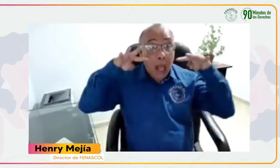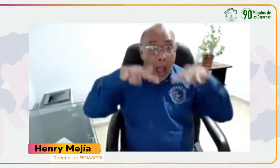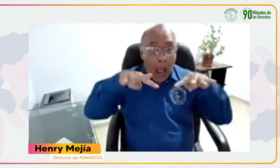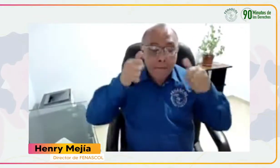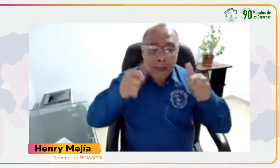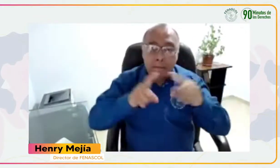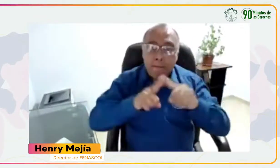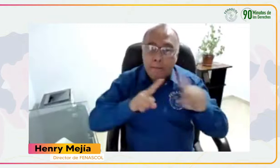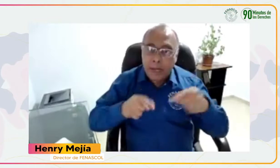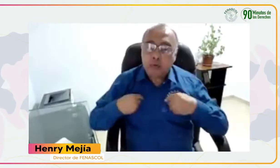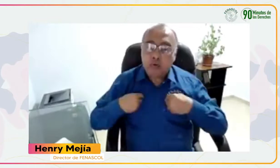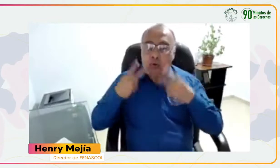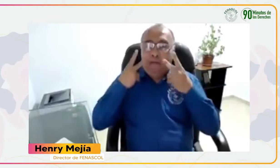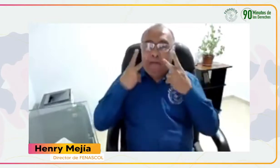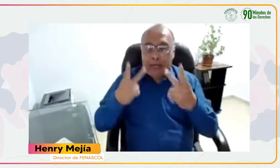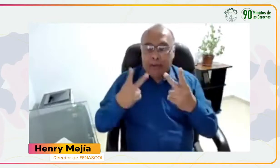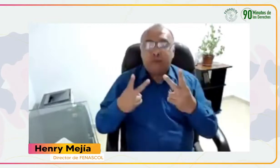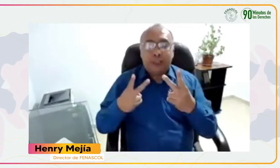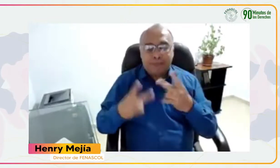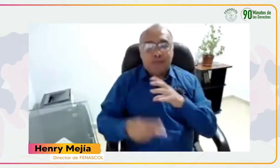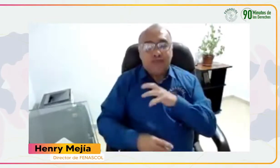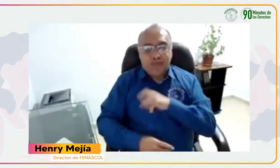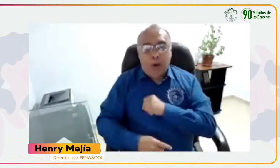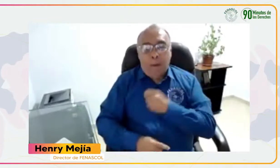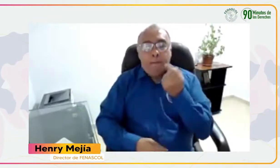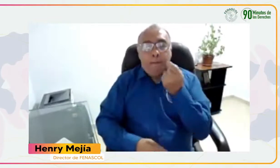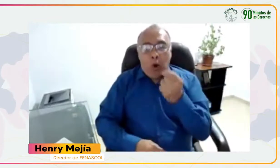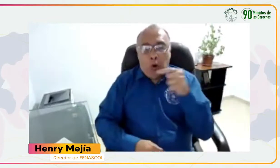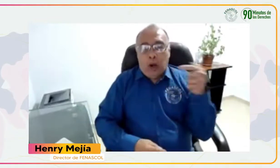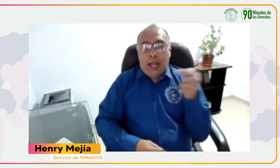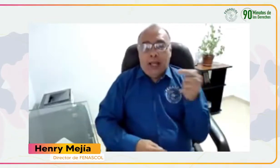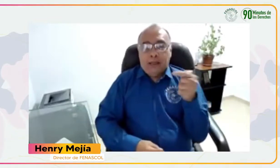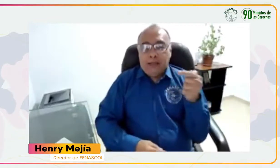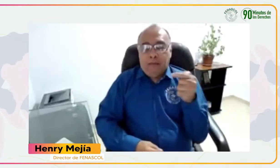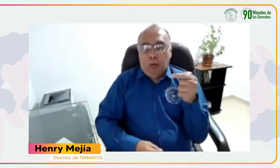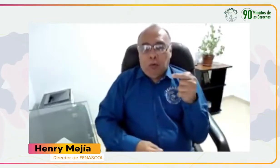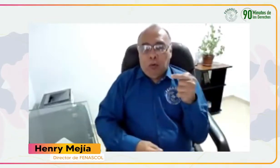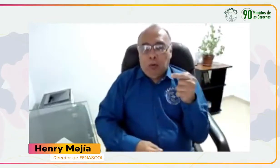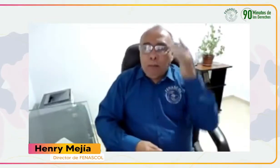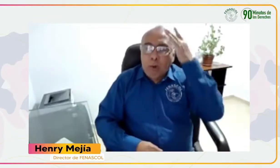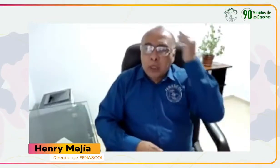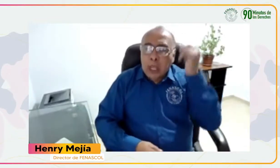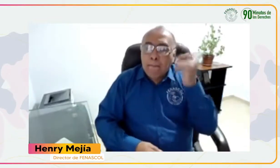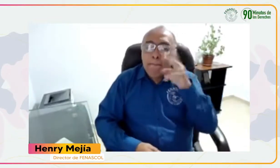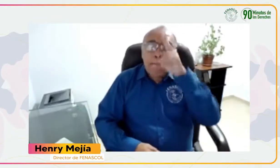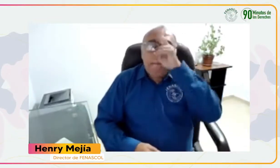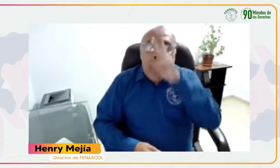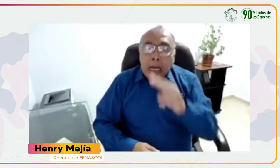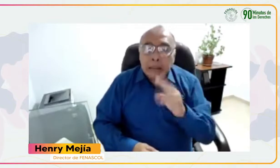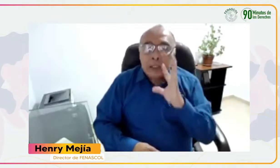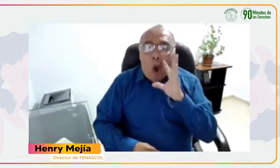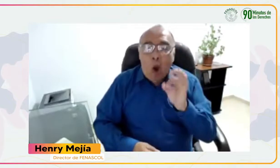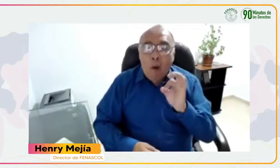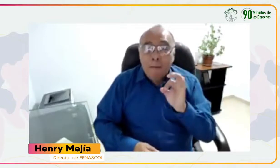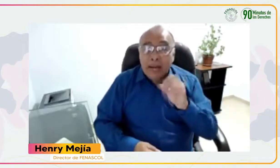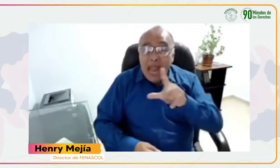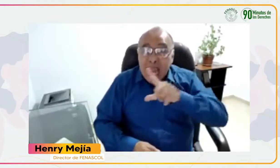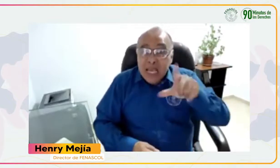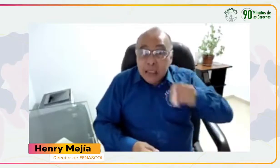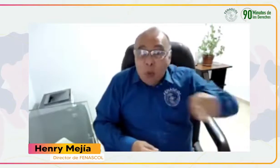de pronto muchas mujeres lo están viendo y sí, hay que aplaudirlo. Pero también es lamentable y es negativo. Allí esconde algo negativo y es